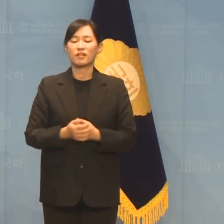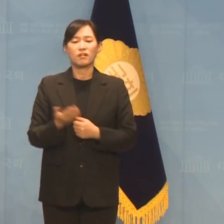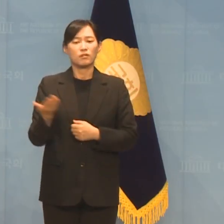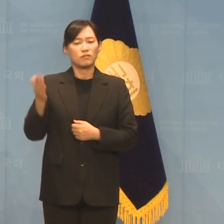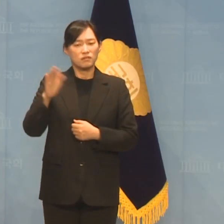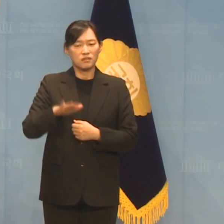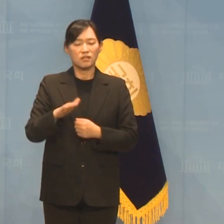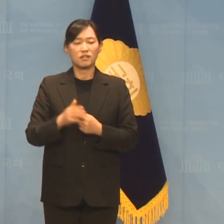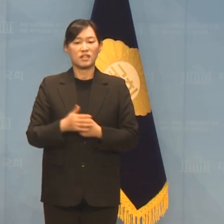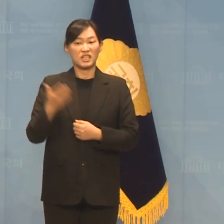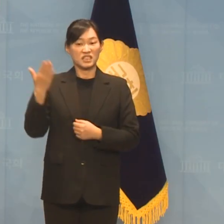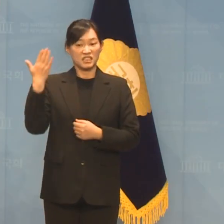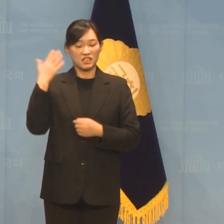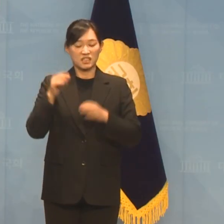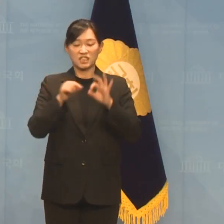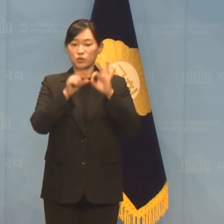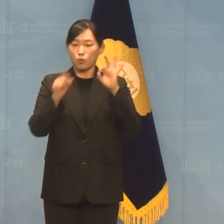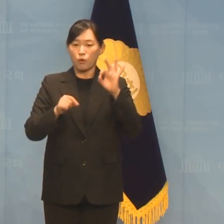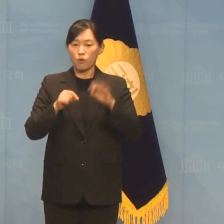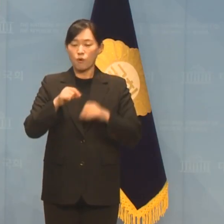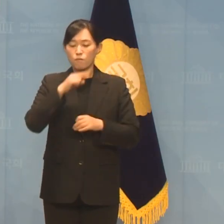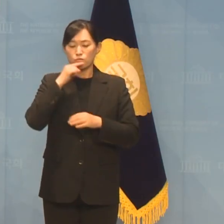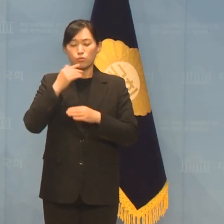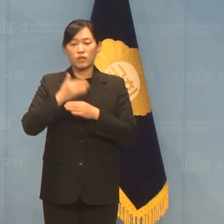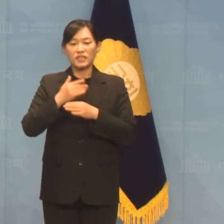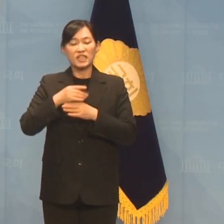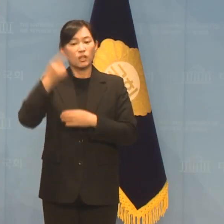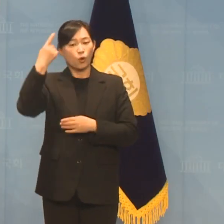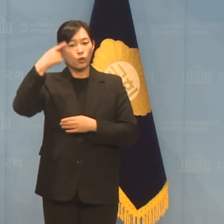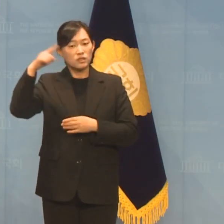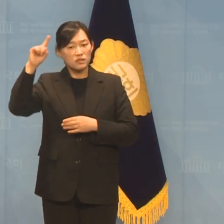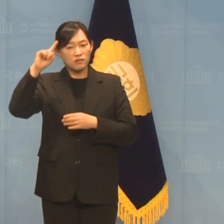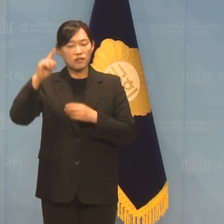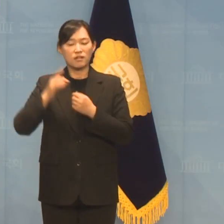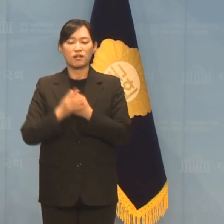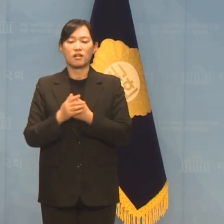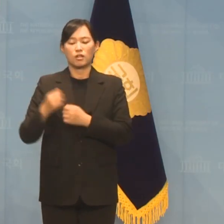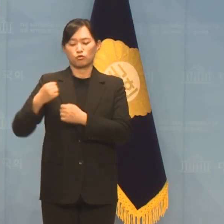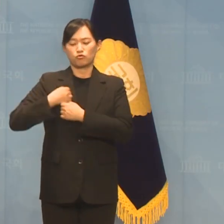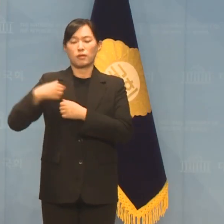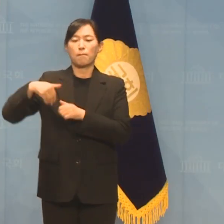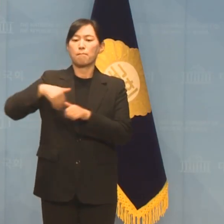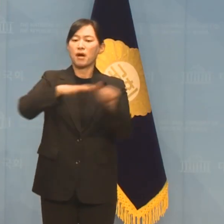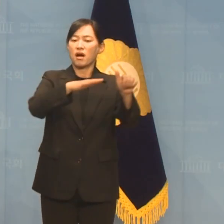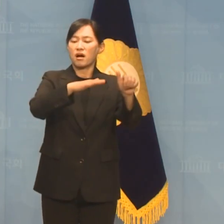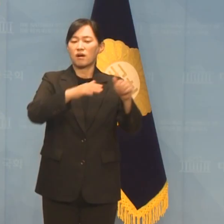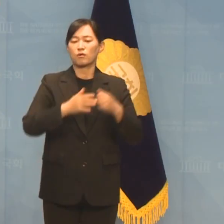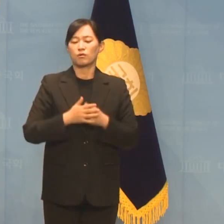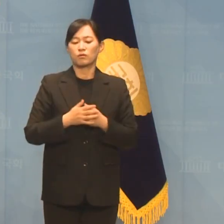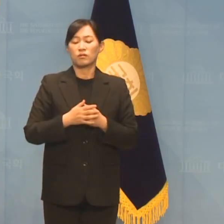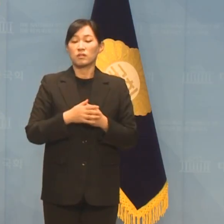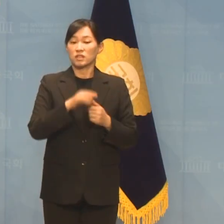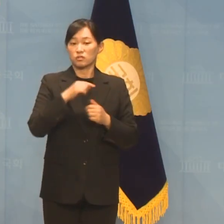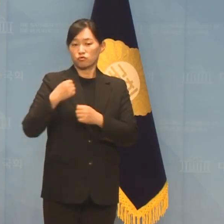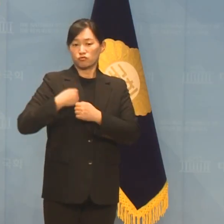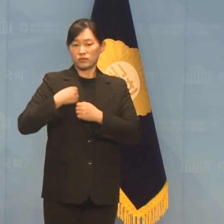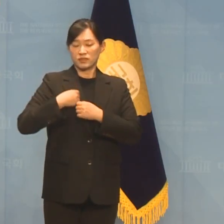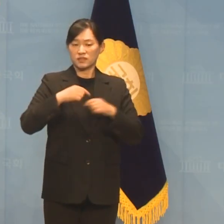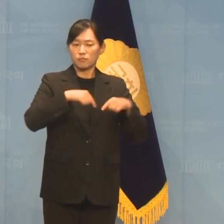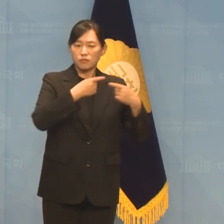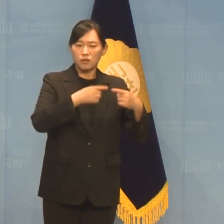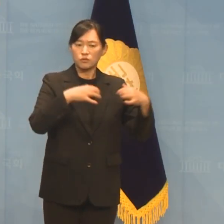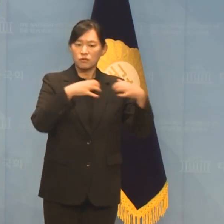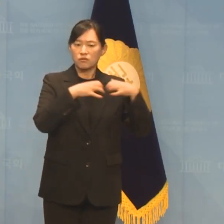하지만 지난해 10월 북한이 러시아에 대규모 병력을 파병했고 북한군의 전투 참가가